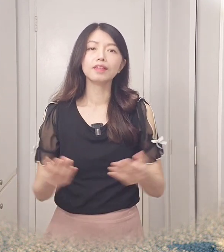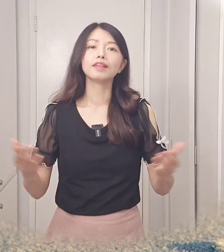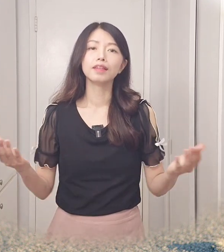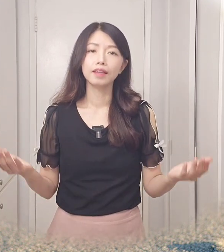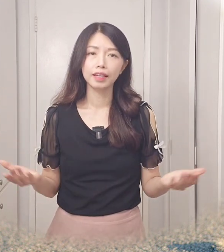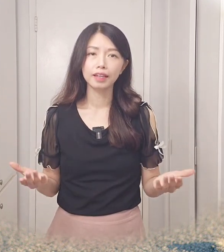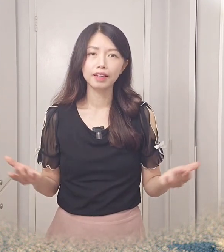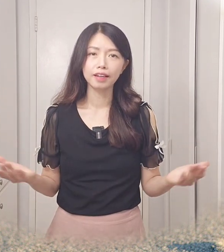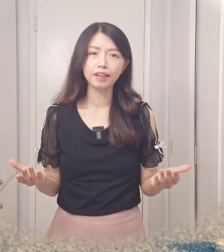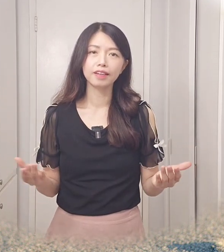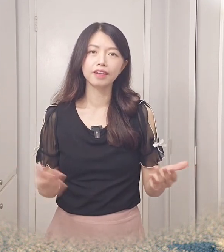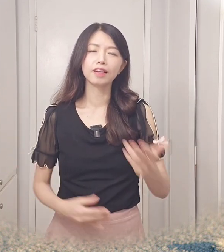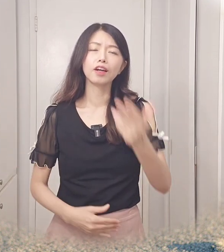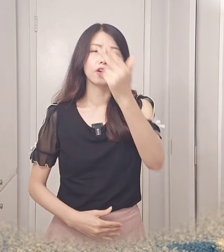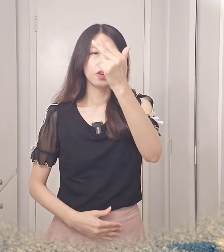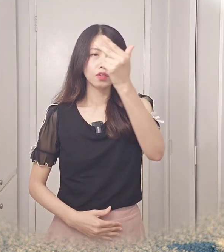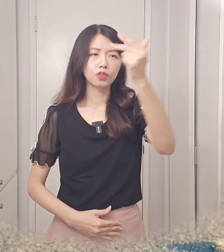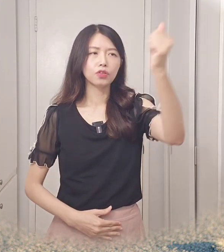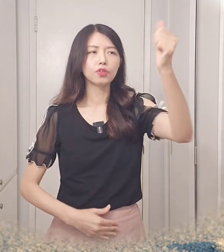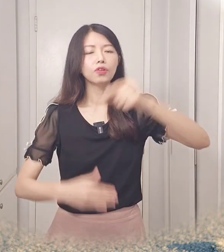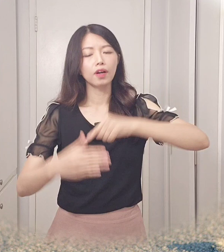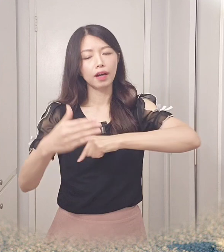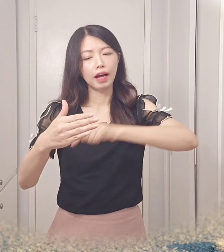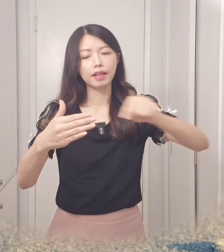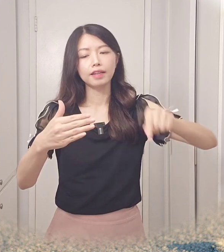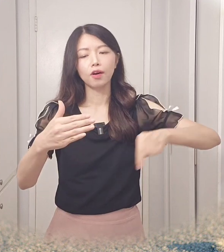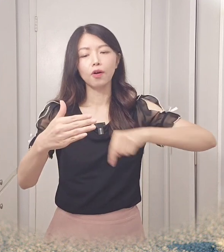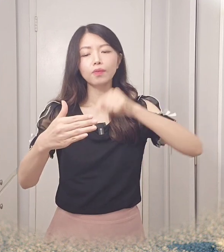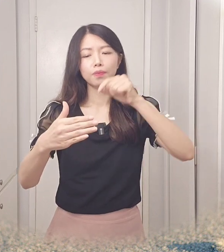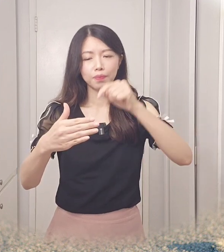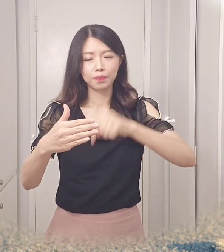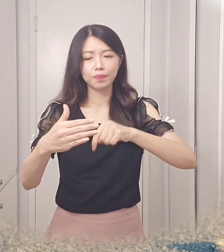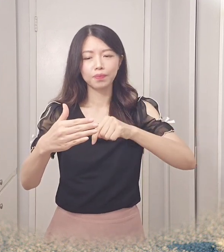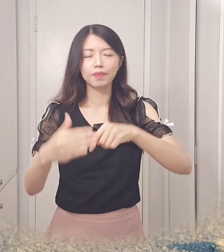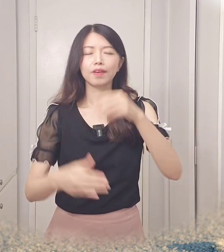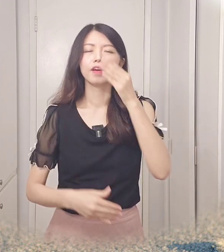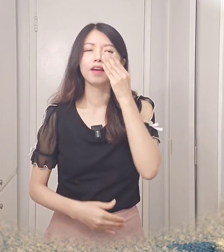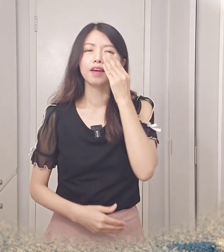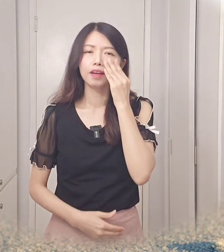모든 일을 주 안에서